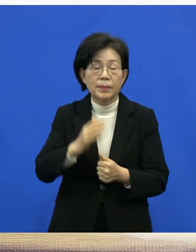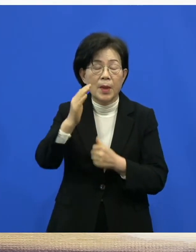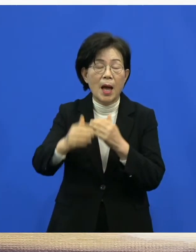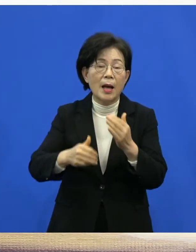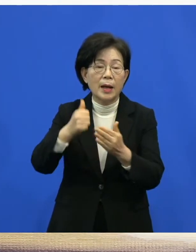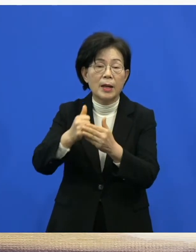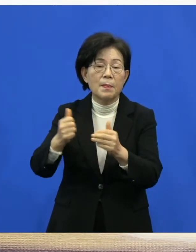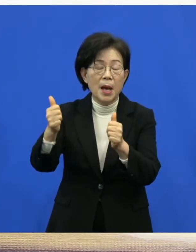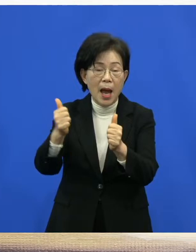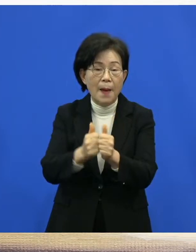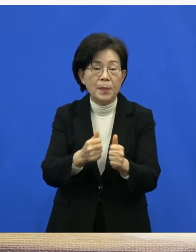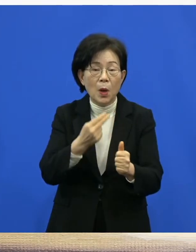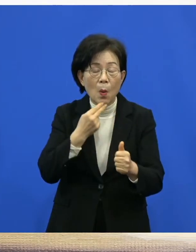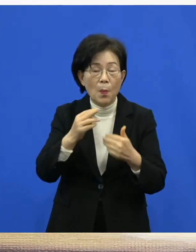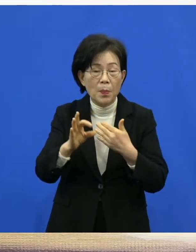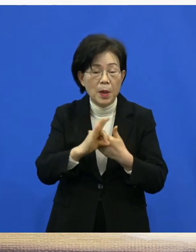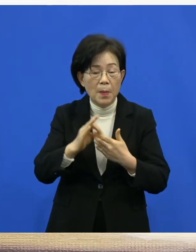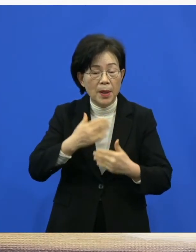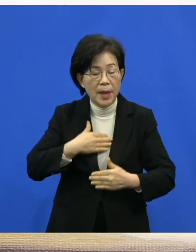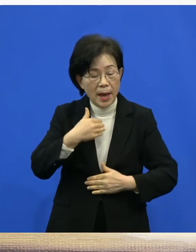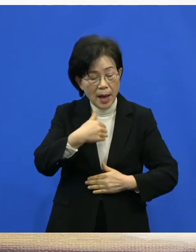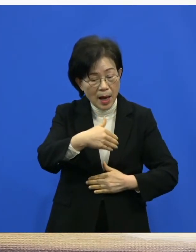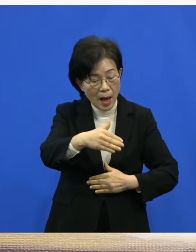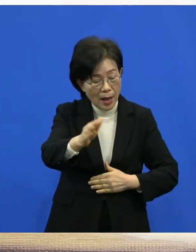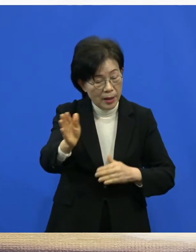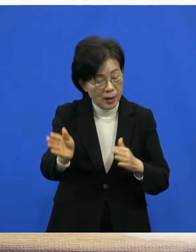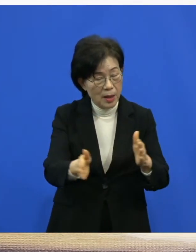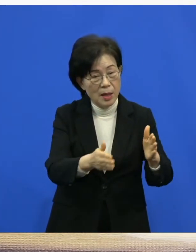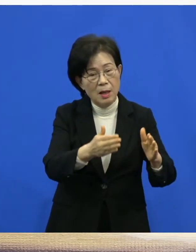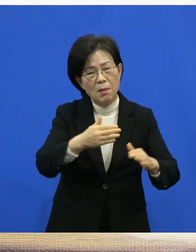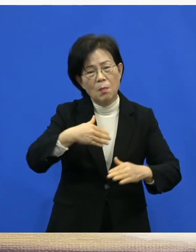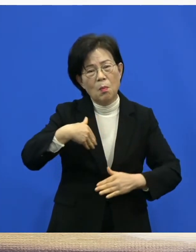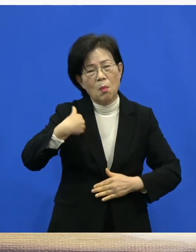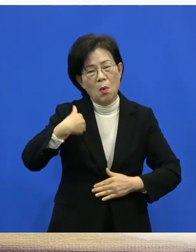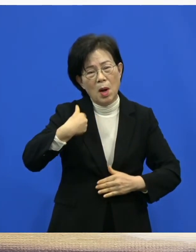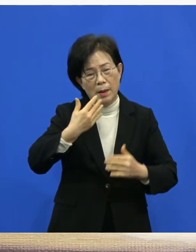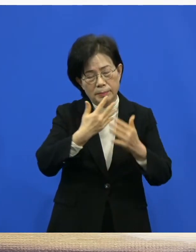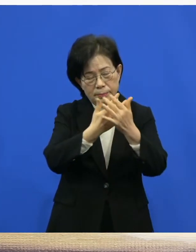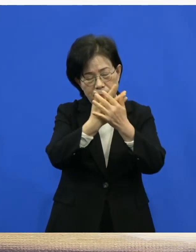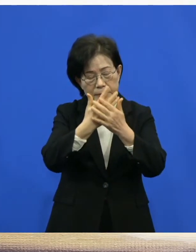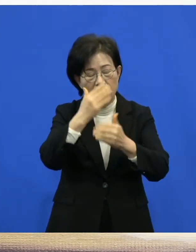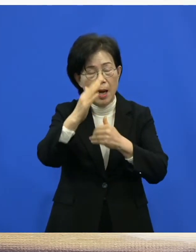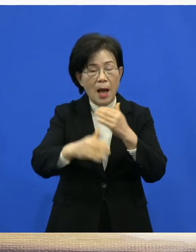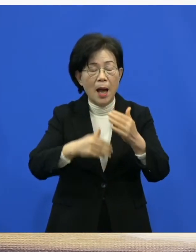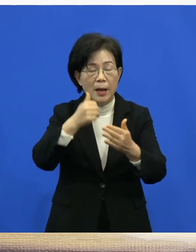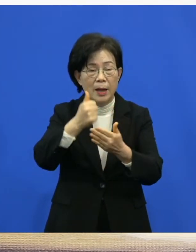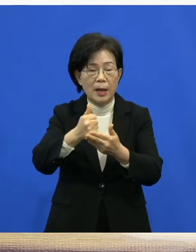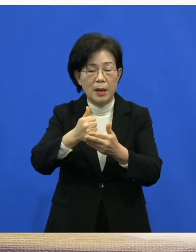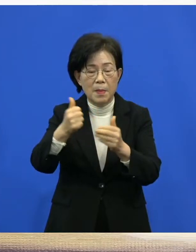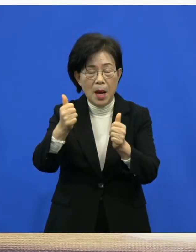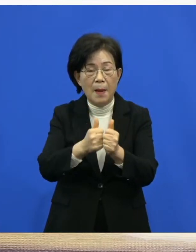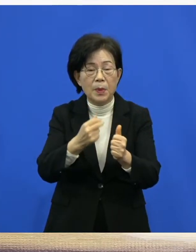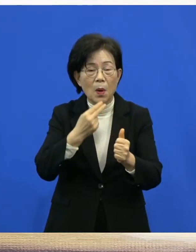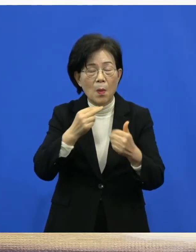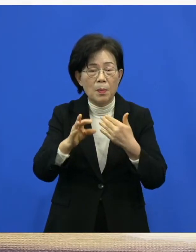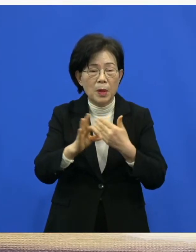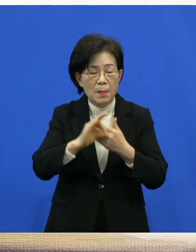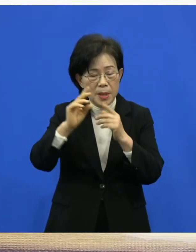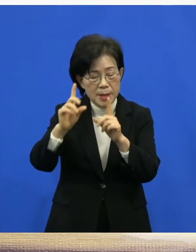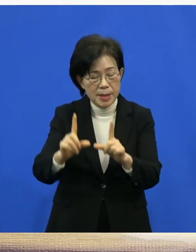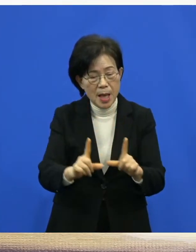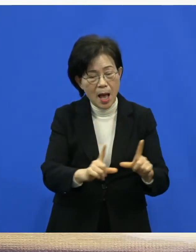하나님이 함께 하시지 않으면 내가 가는 길은 알 수가 없습니다. 하나님이 함께 하시지 않으면 삶은 점점 미궁으로 빠지게 되어